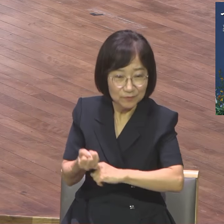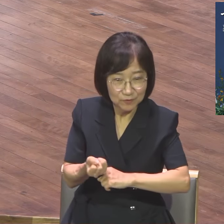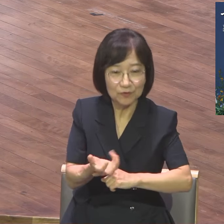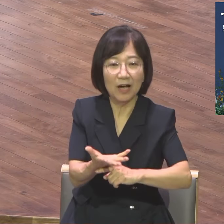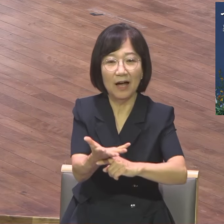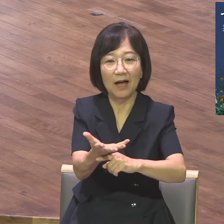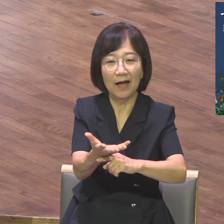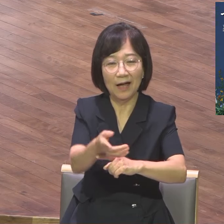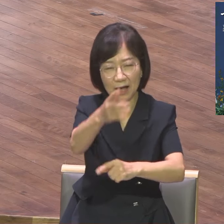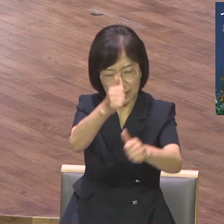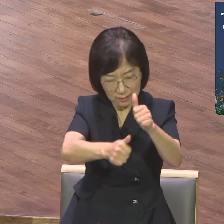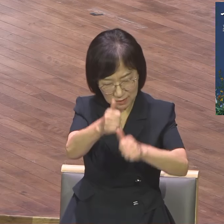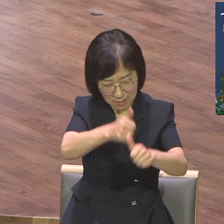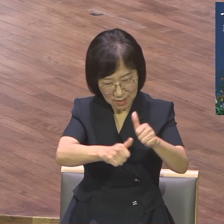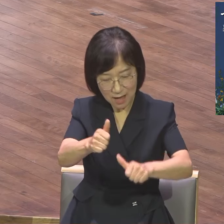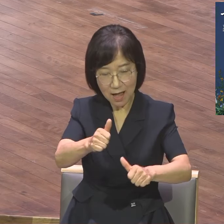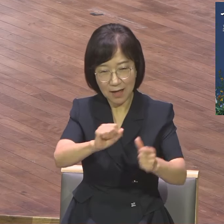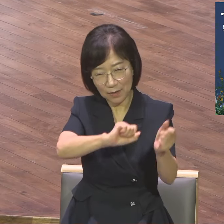후손들이 다 가물이 사는데